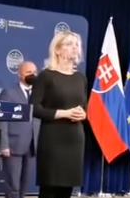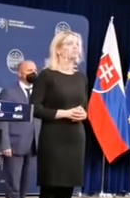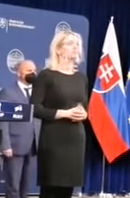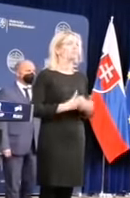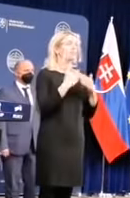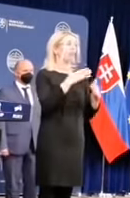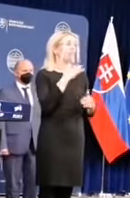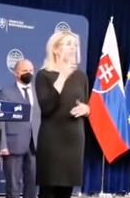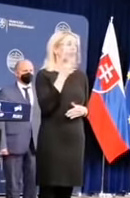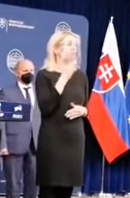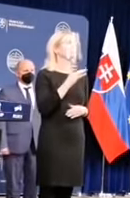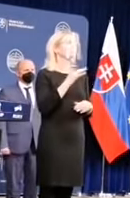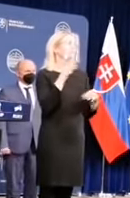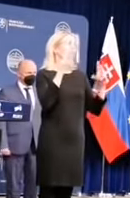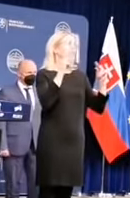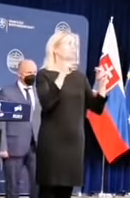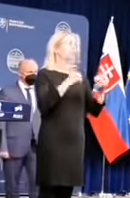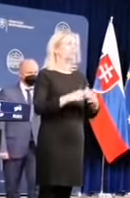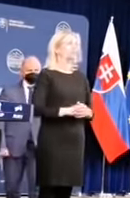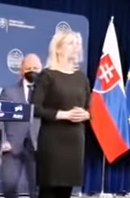Ďakujem veľmi pekne, prajeme pekný večer.